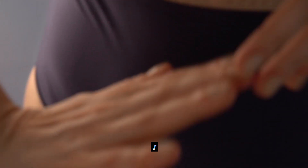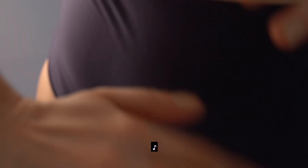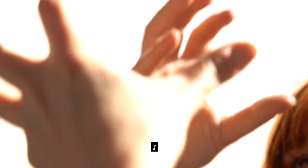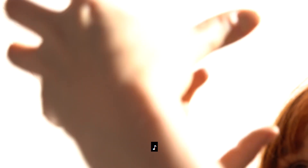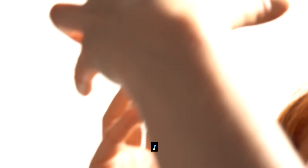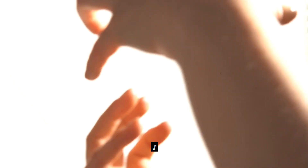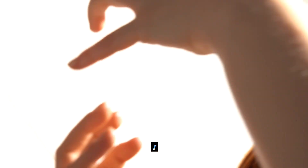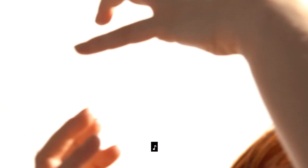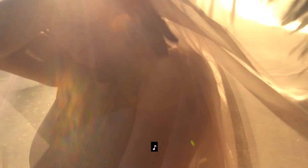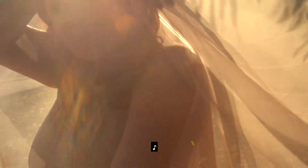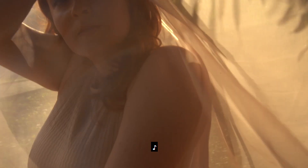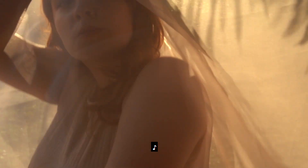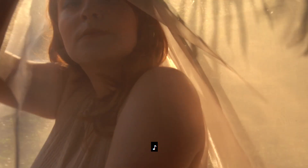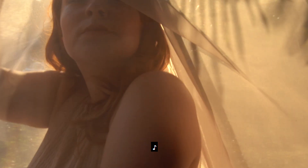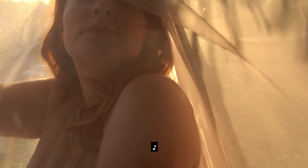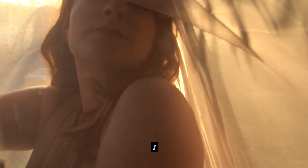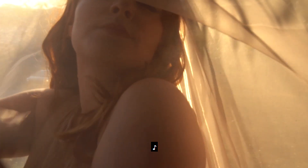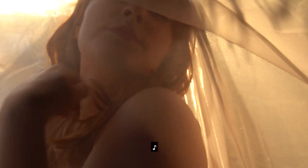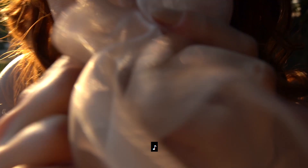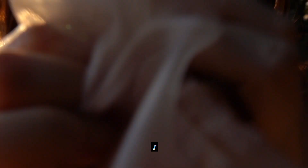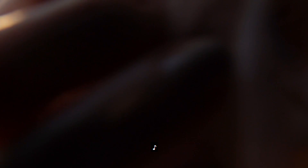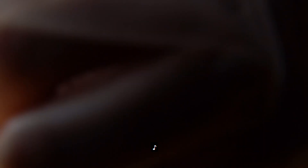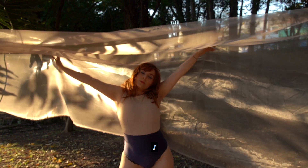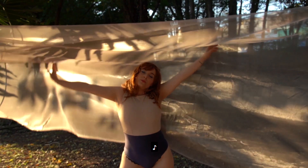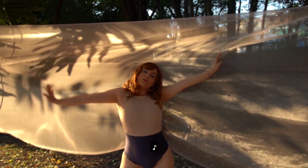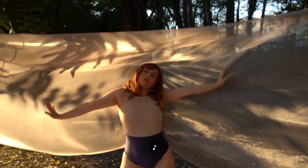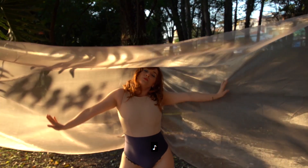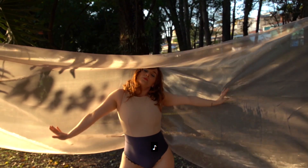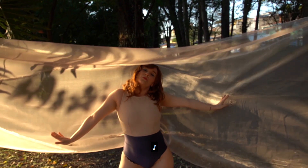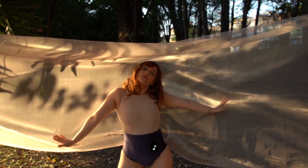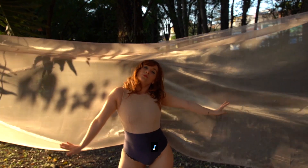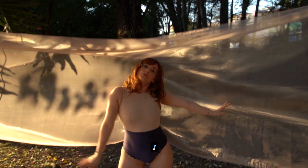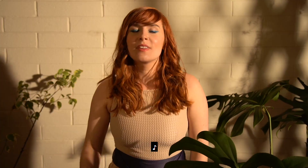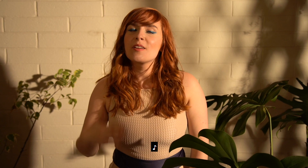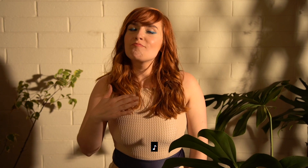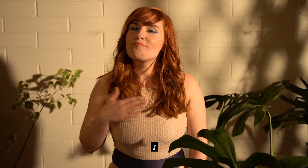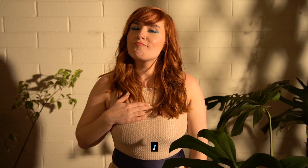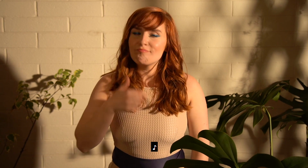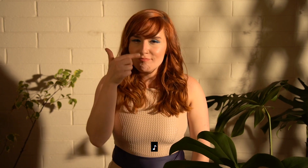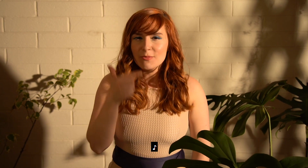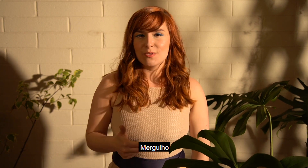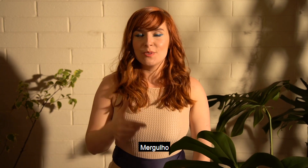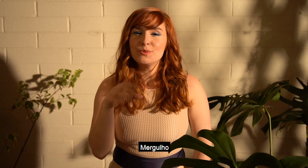parede bege em um jardim ensolarado, ela tem cabelos ruivos, longos, com franja para o lado e sombra azul nos olhos.